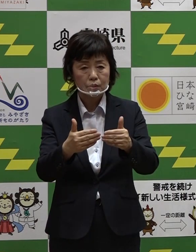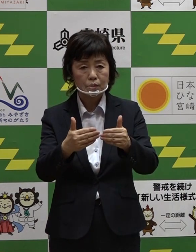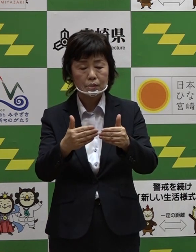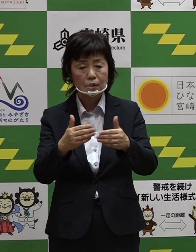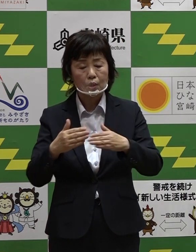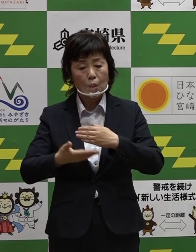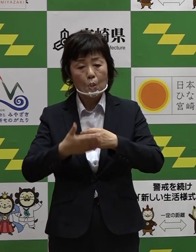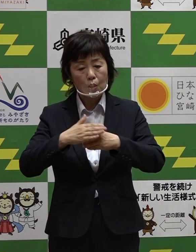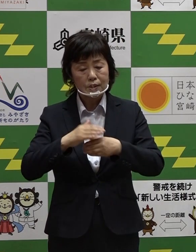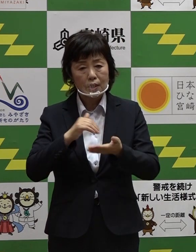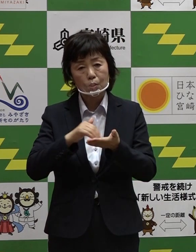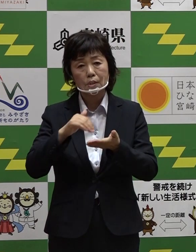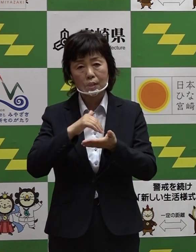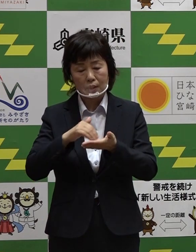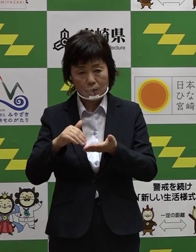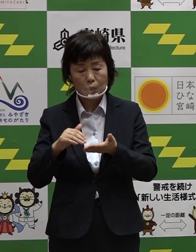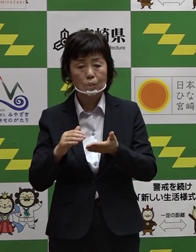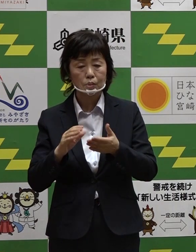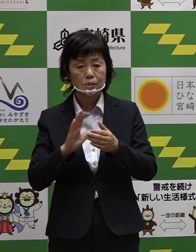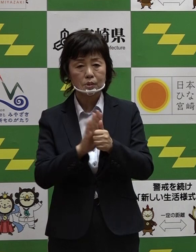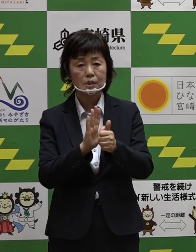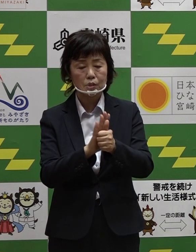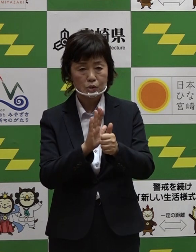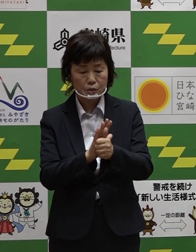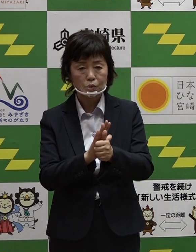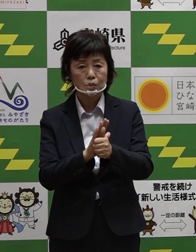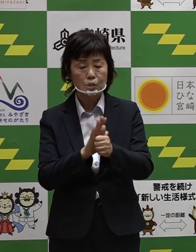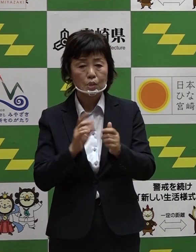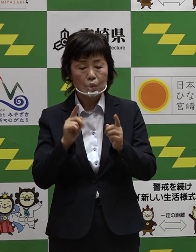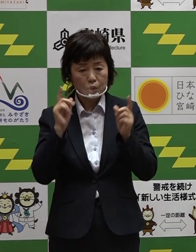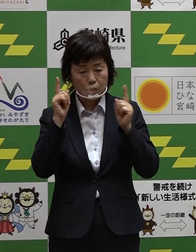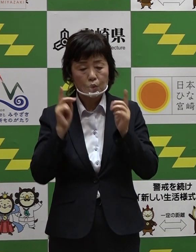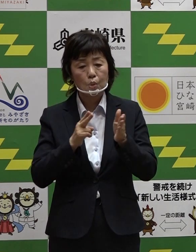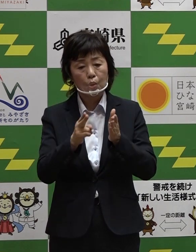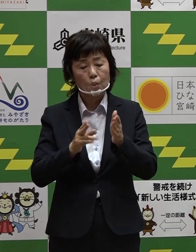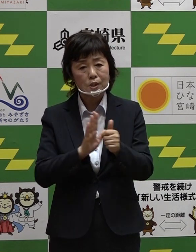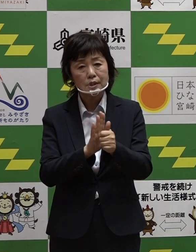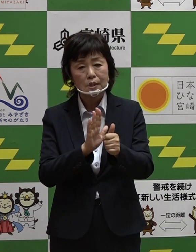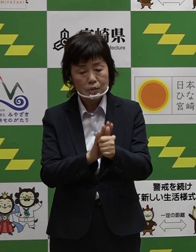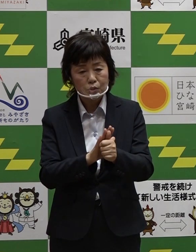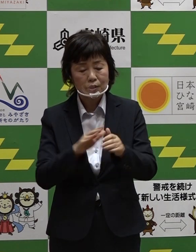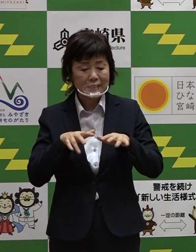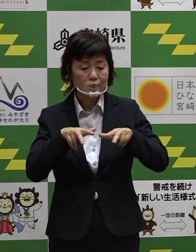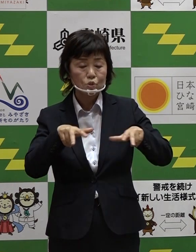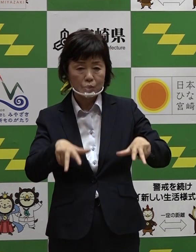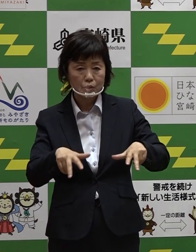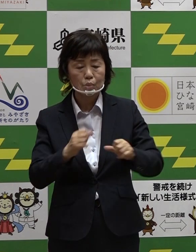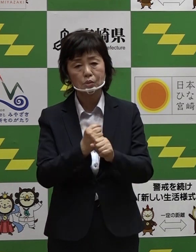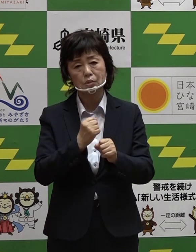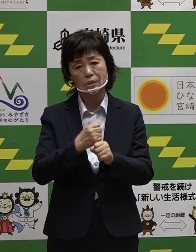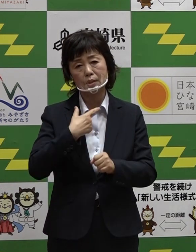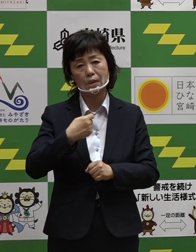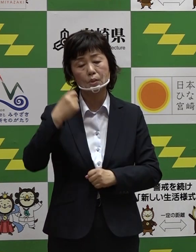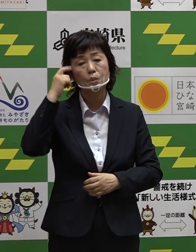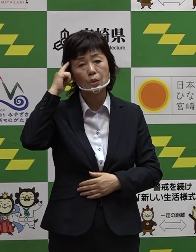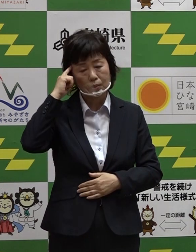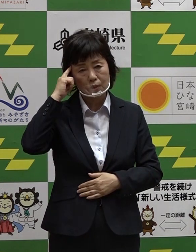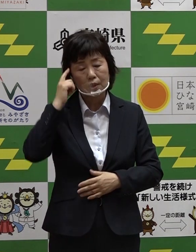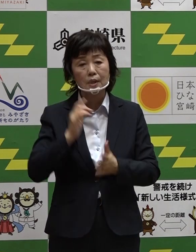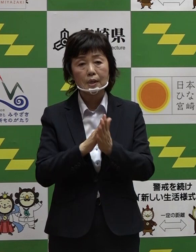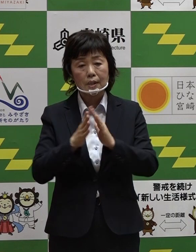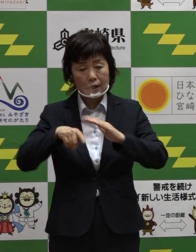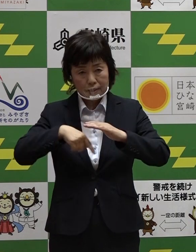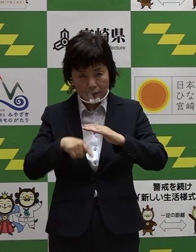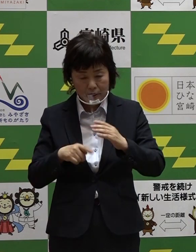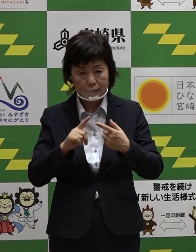隣県とのですね、旅行を支援する仕組みというものを作ってまいりますので、そういうふうに県内、そ